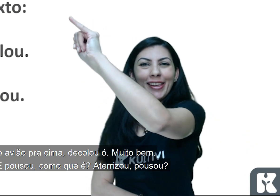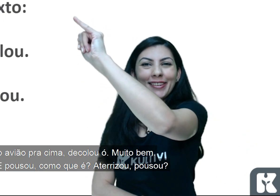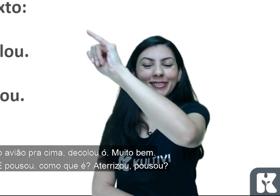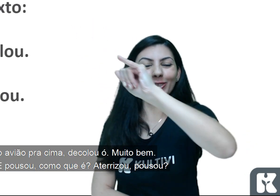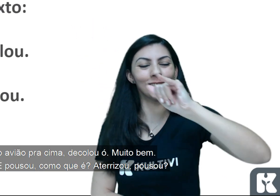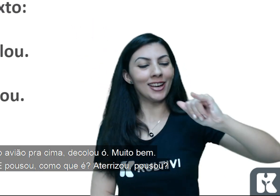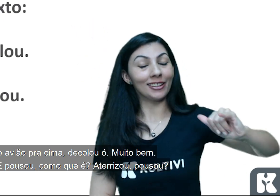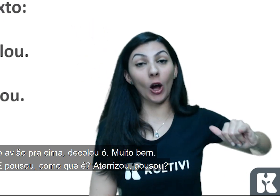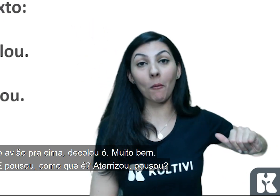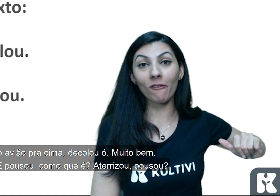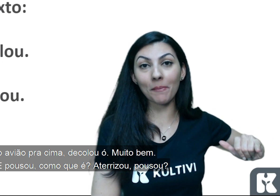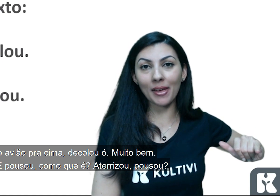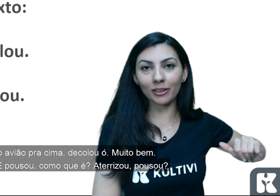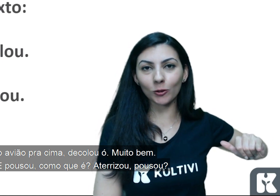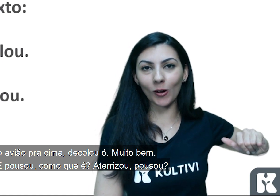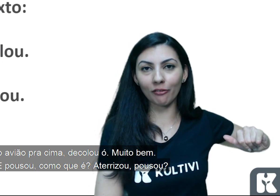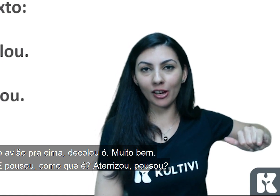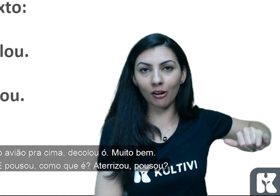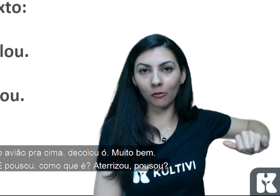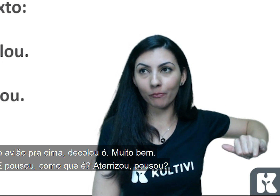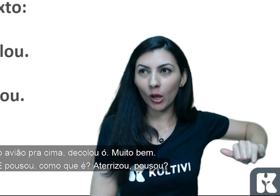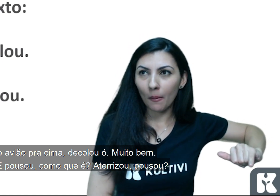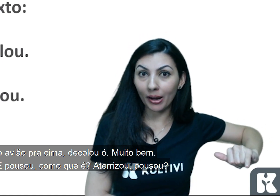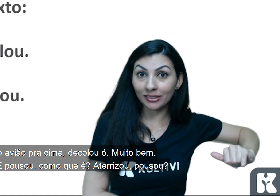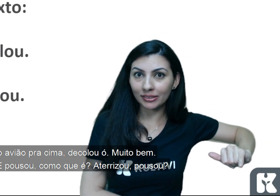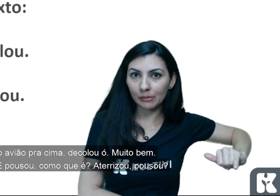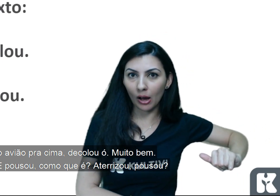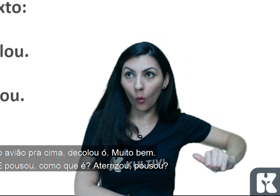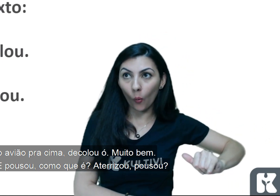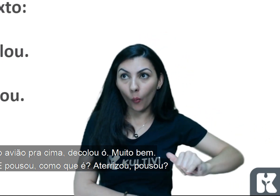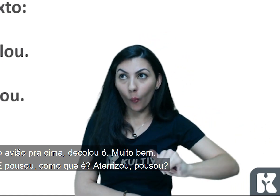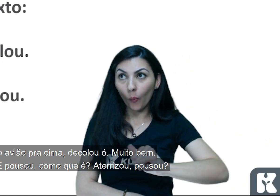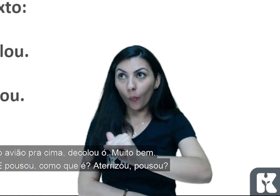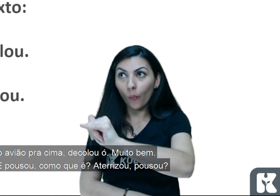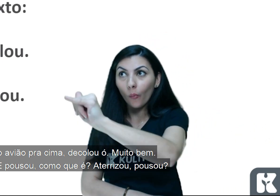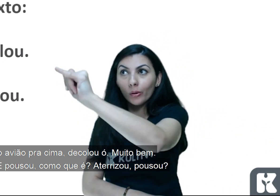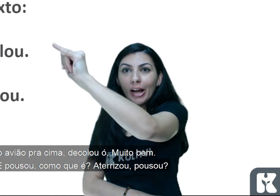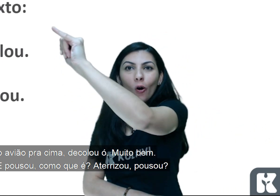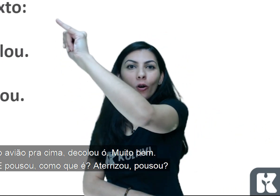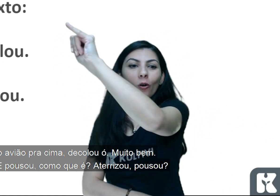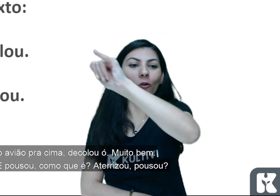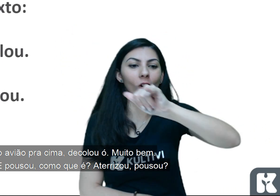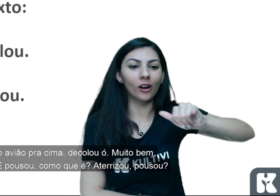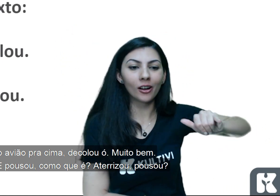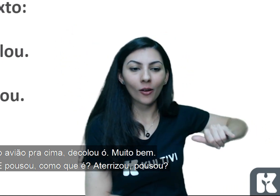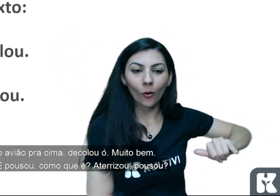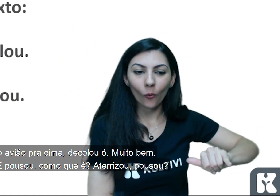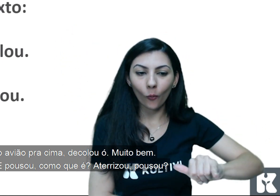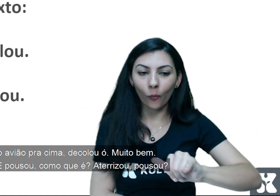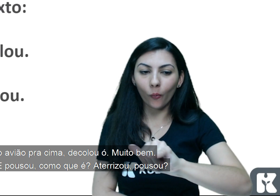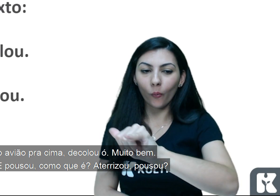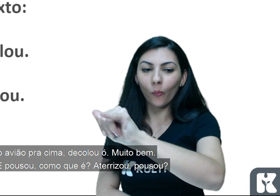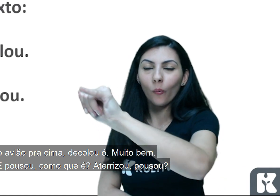Isso. Então, o movimento do avião para cima decolou, ó.